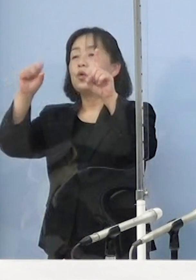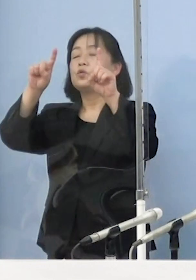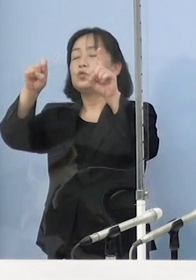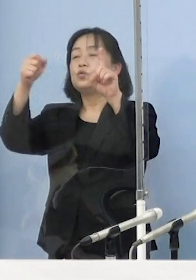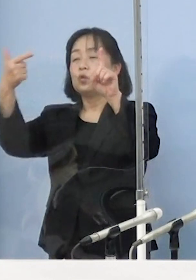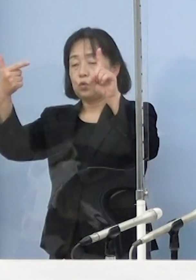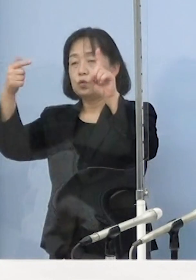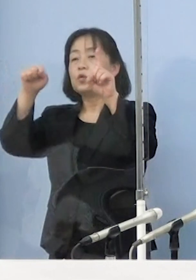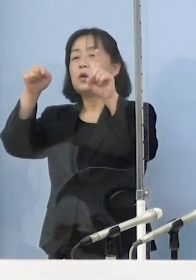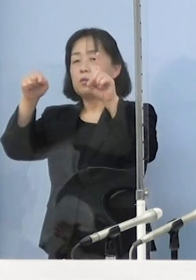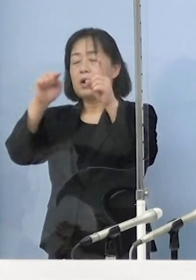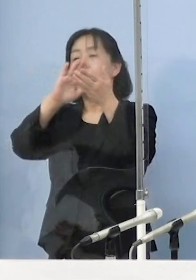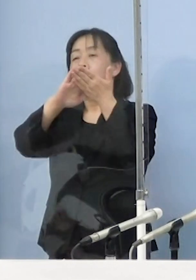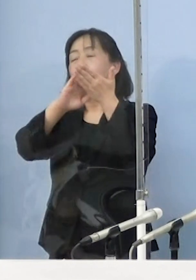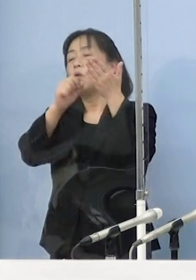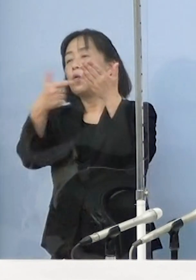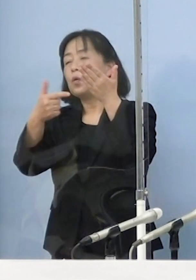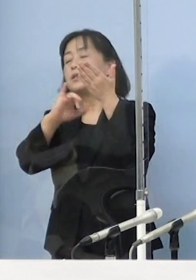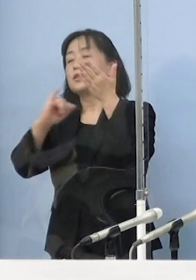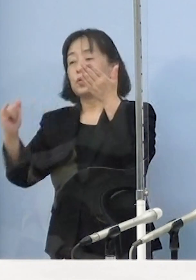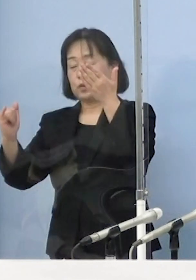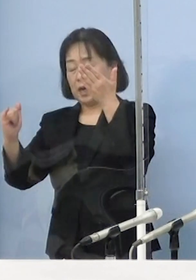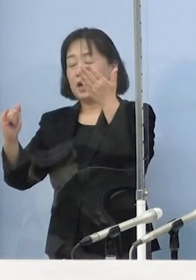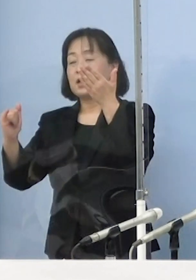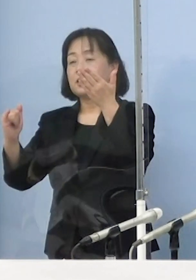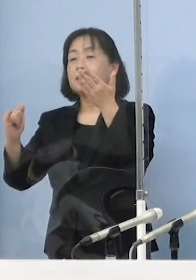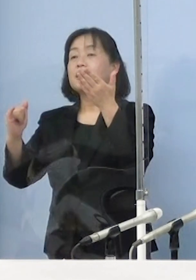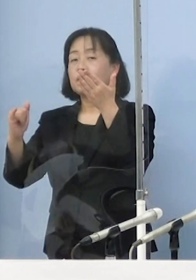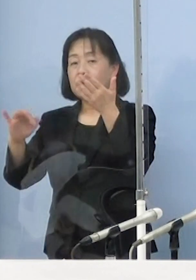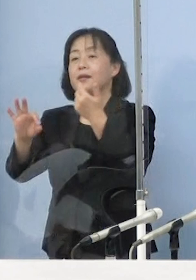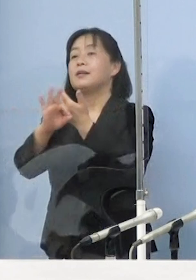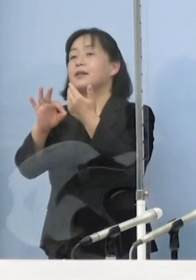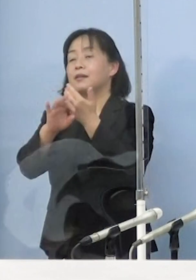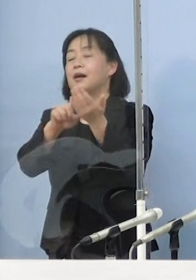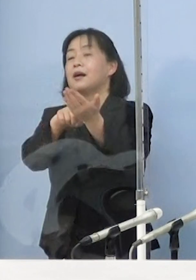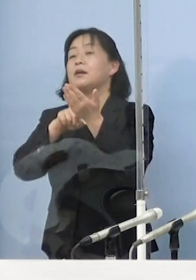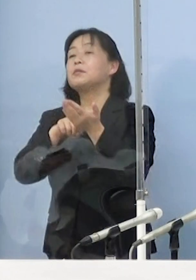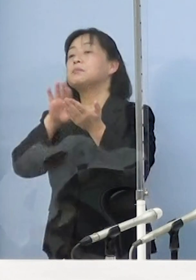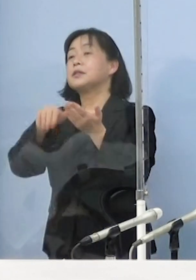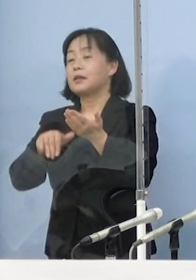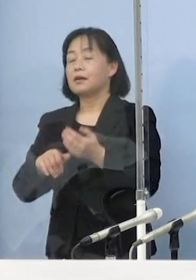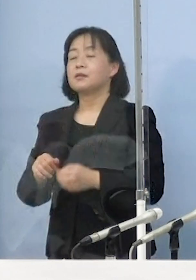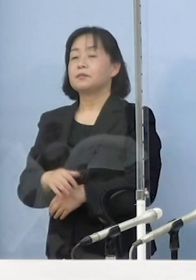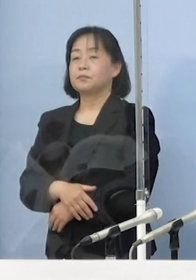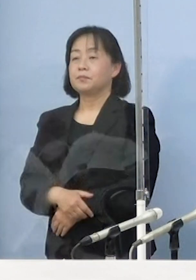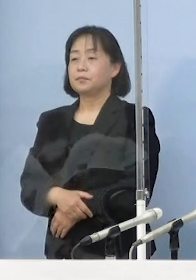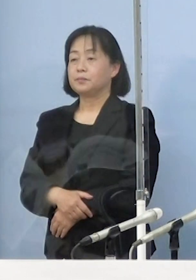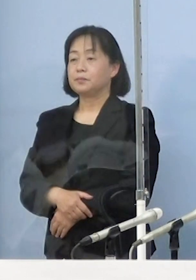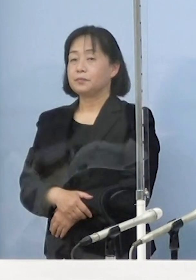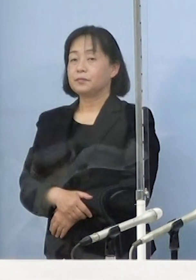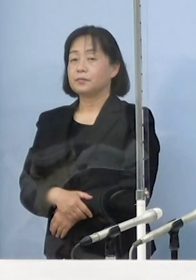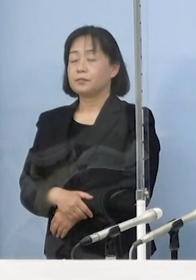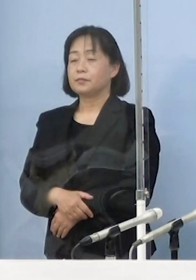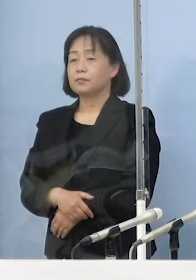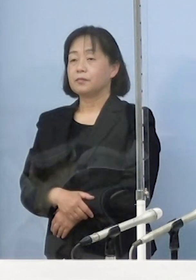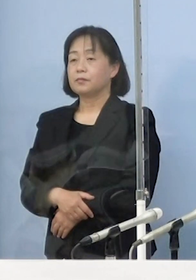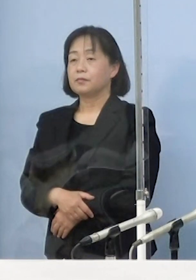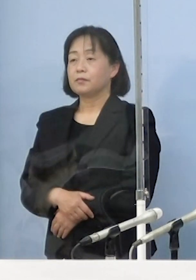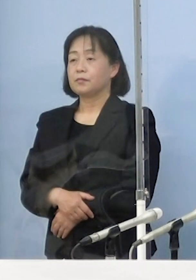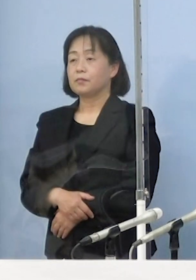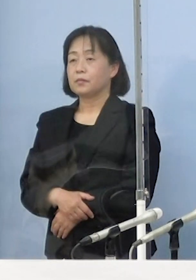1616、これは濃厚接触者ということでそれぞれ事例が出ております。また確認をいただいて、それからあ